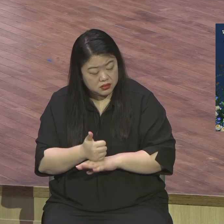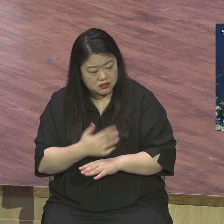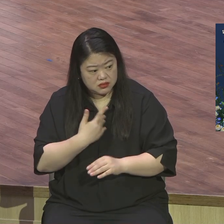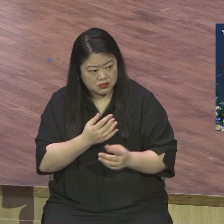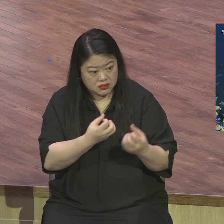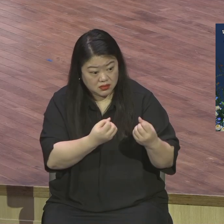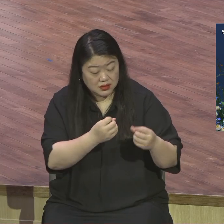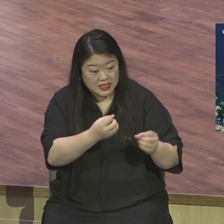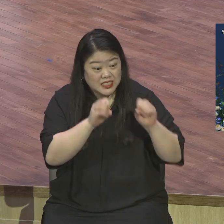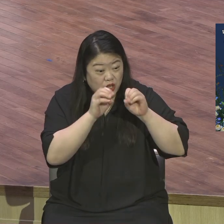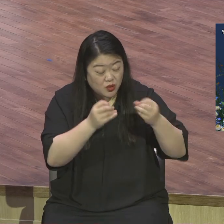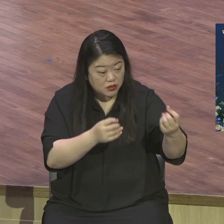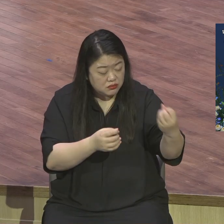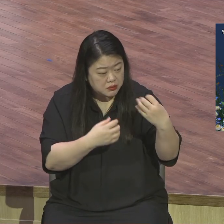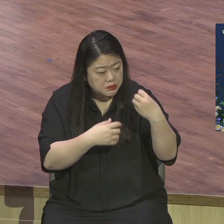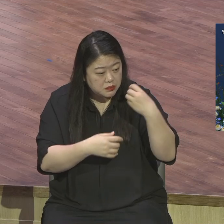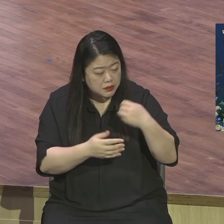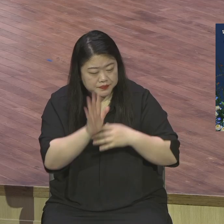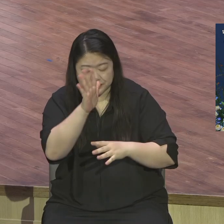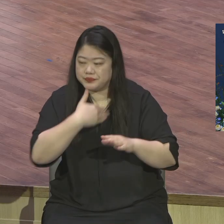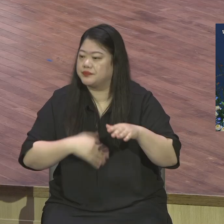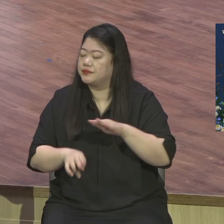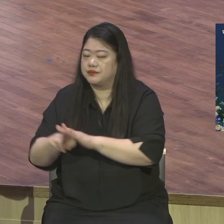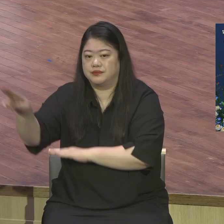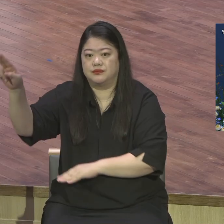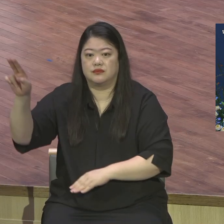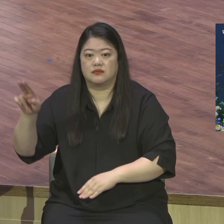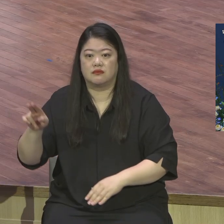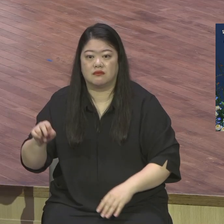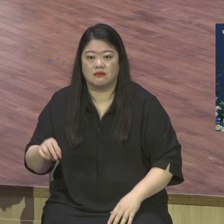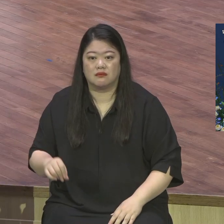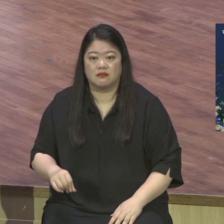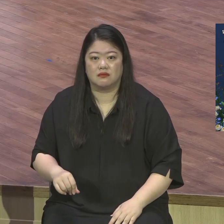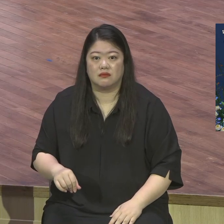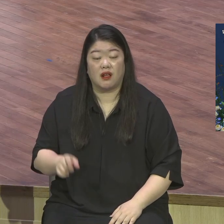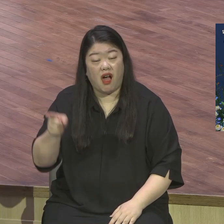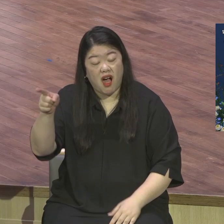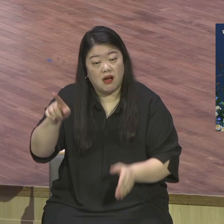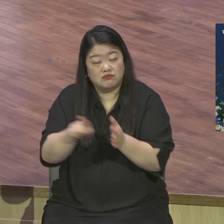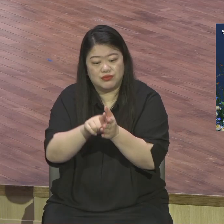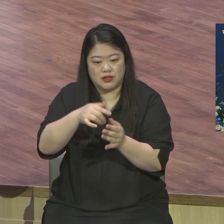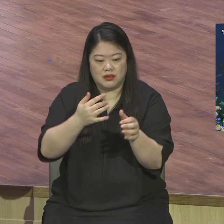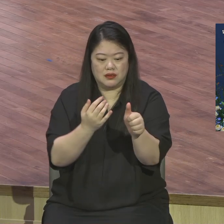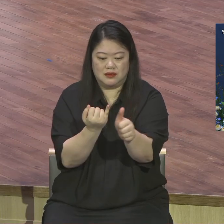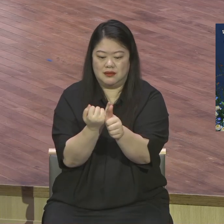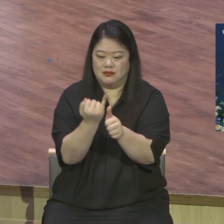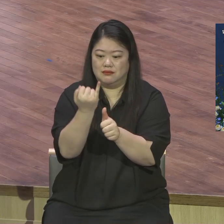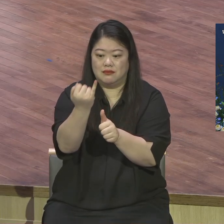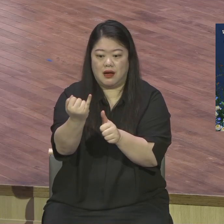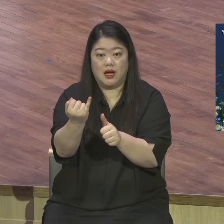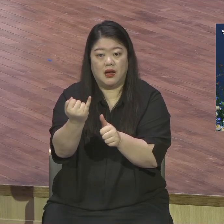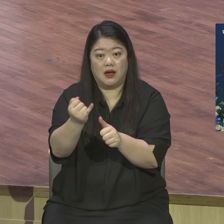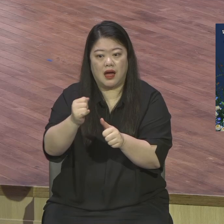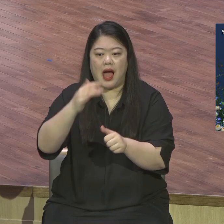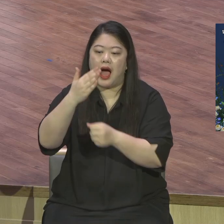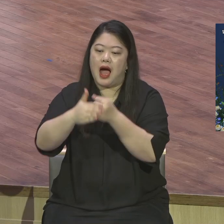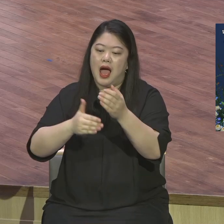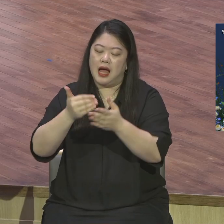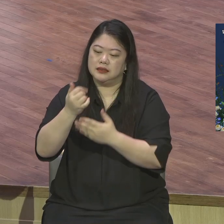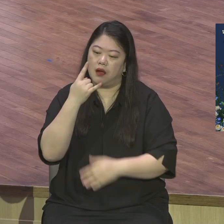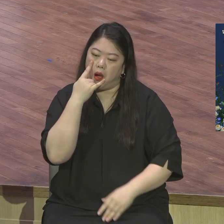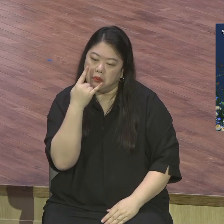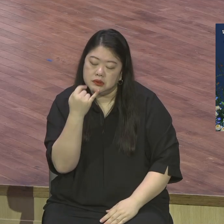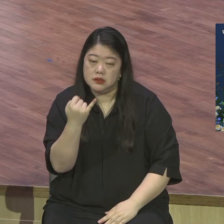어머니 장길자가 하나님 막강한 자금력을 가지고 전국